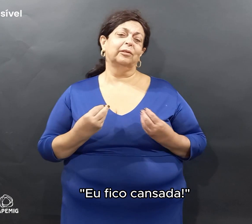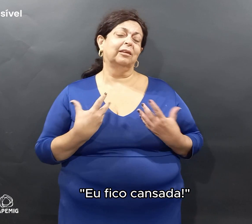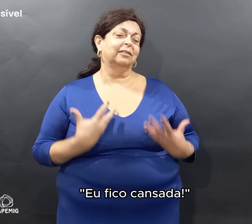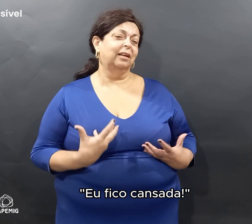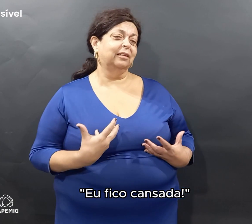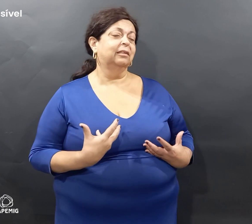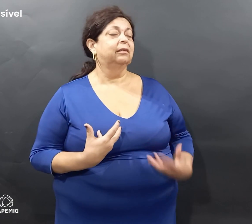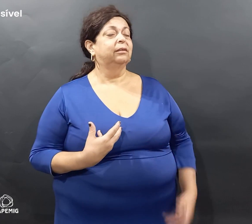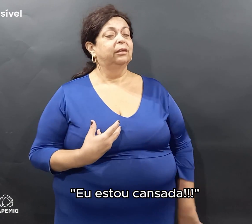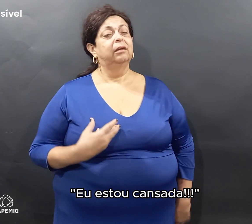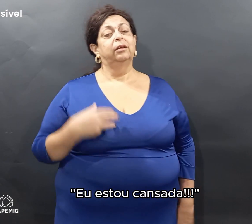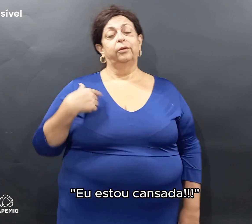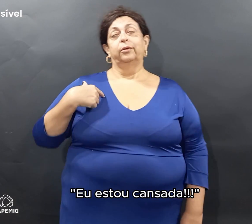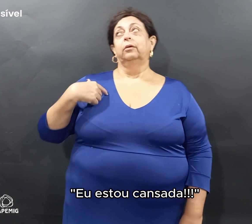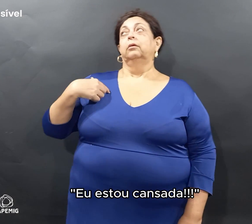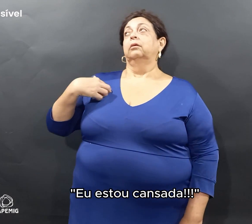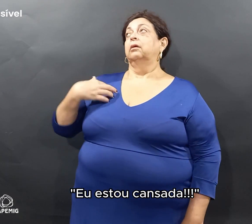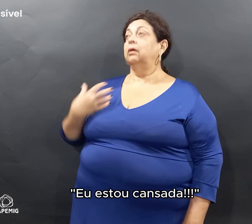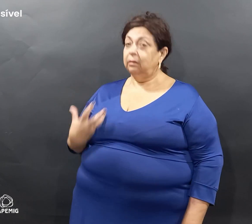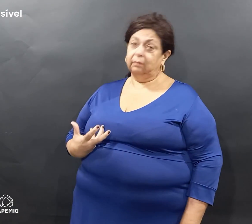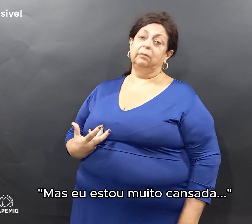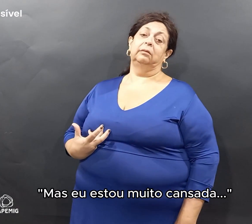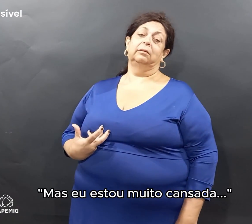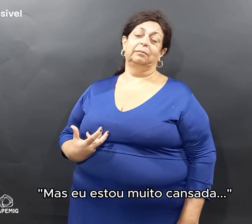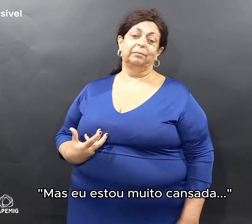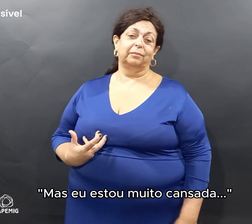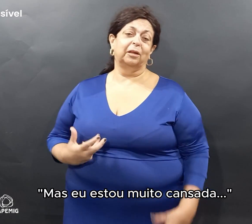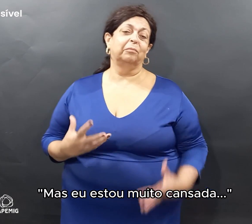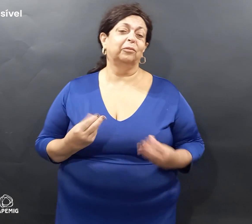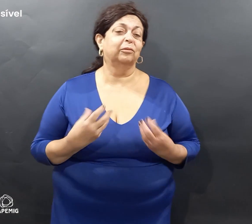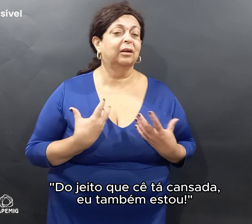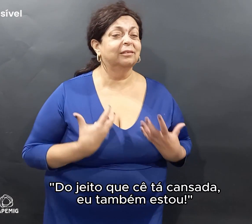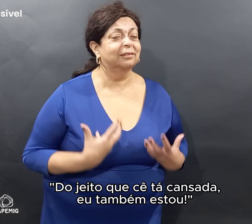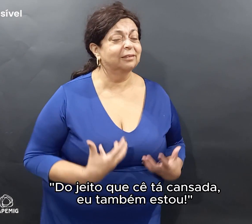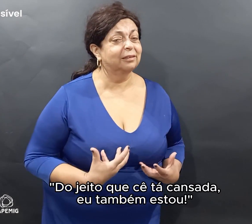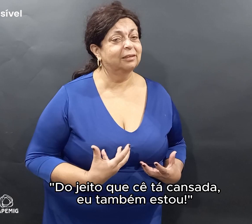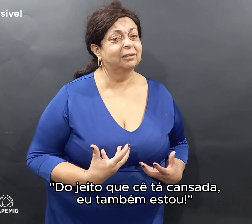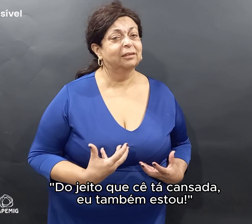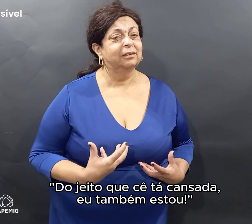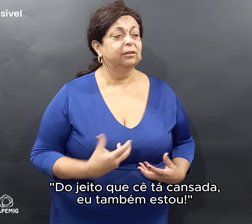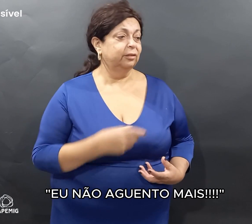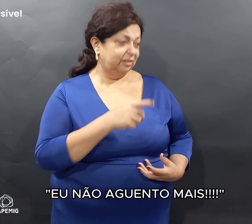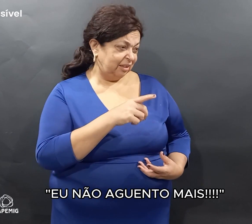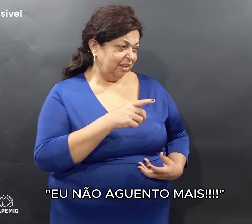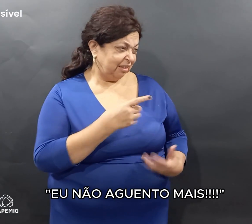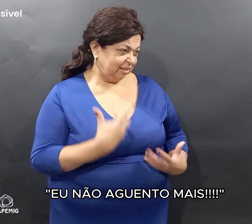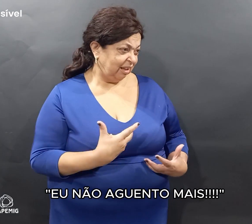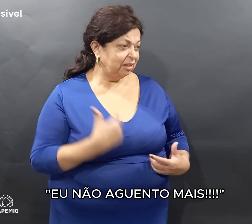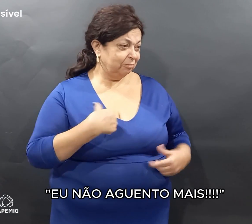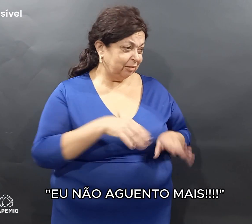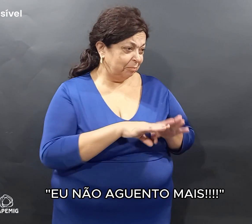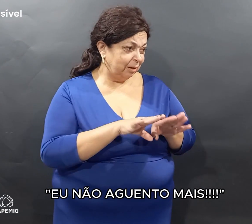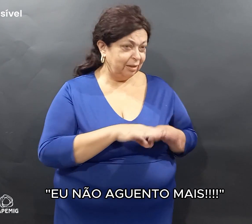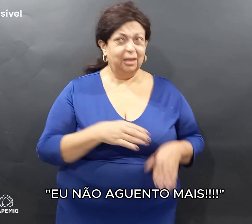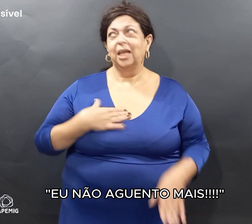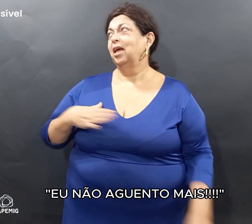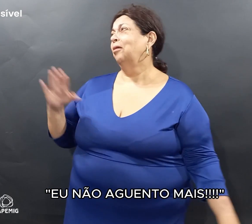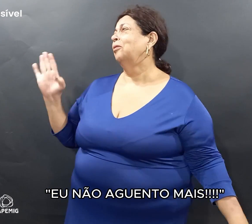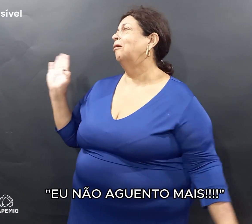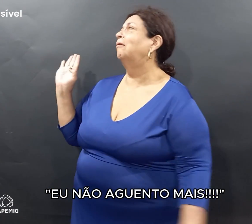fico cansada, jura tu? Eu tô cansada. Mas eu tô muito cansada. Do jeito que você tá cansada, eu também tô.